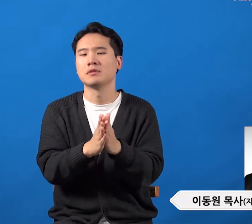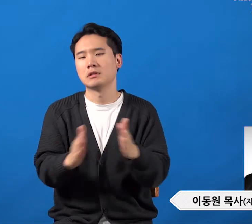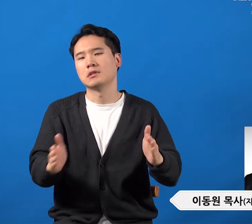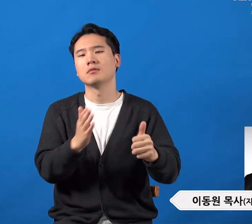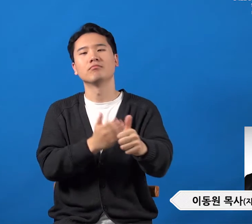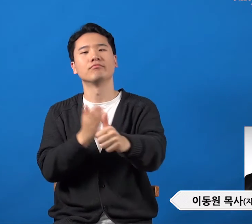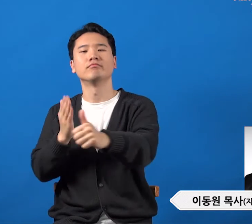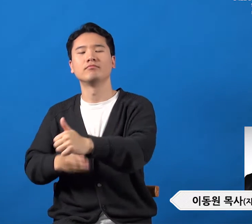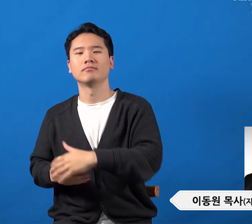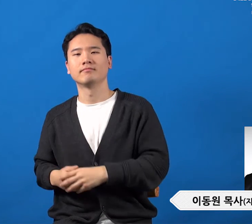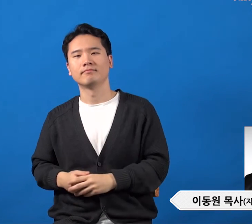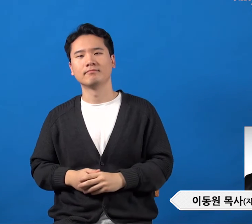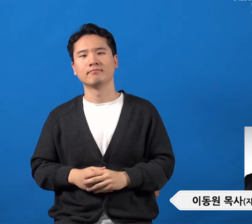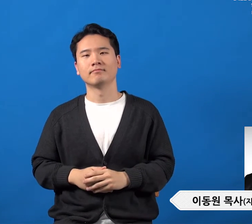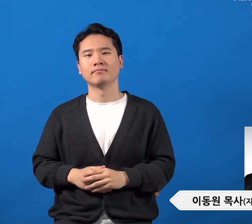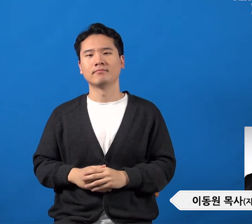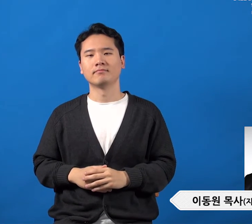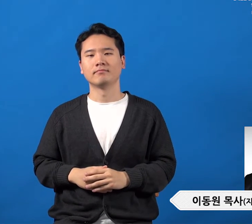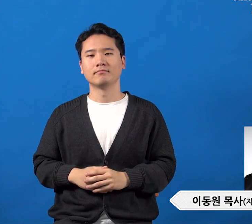시작하십시오.